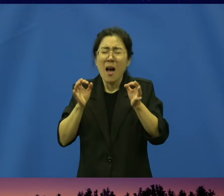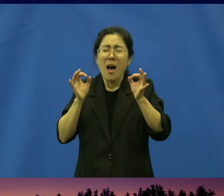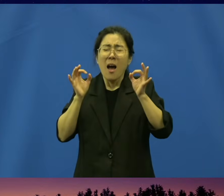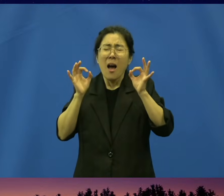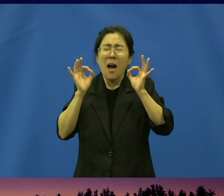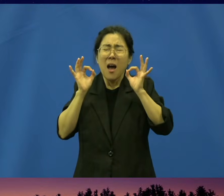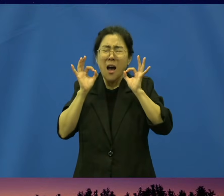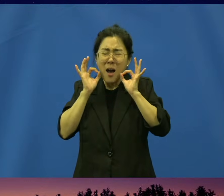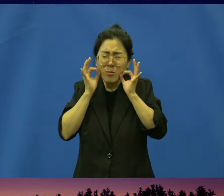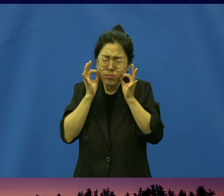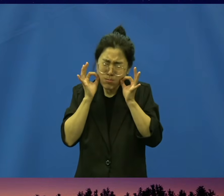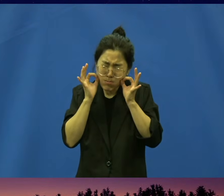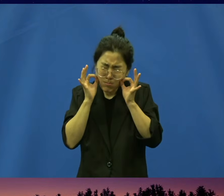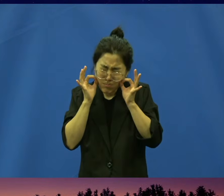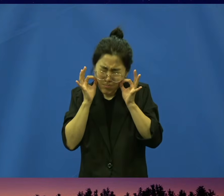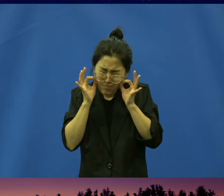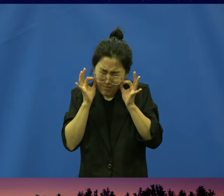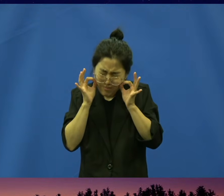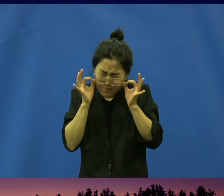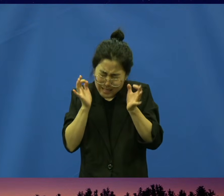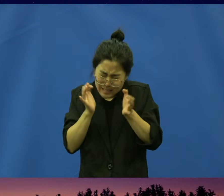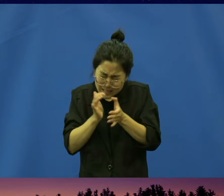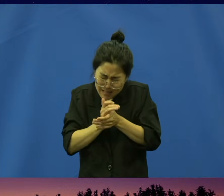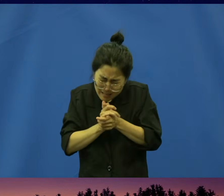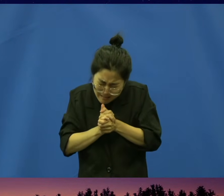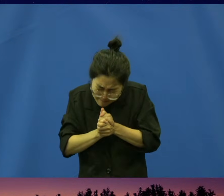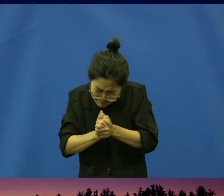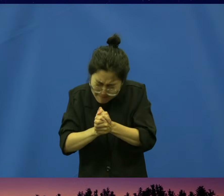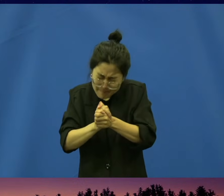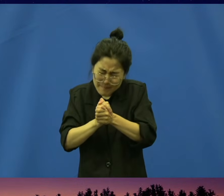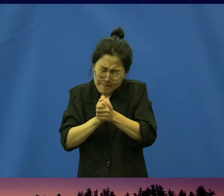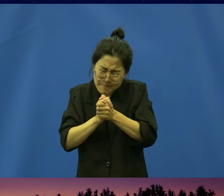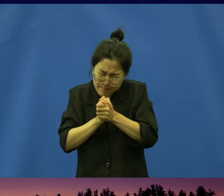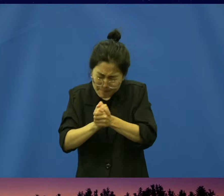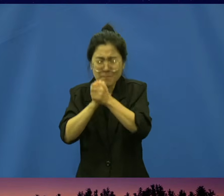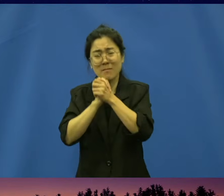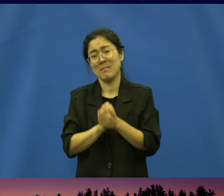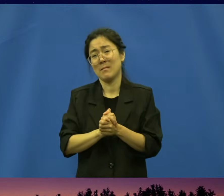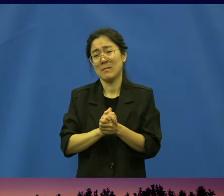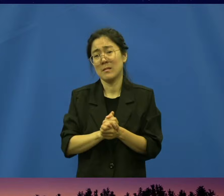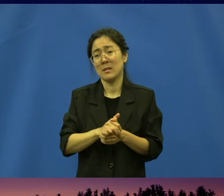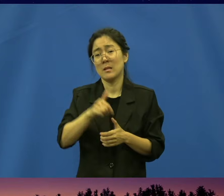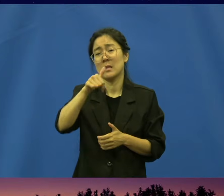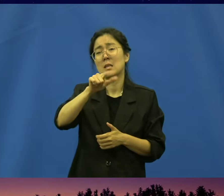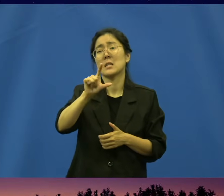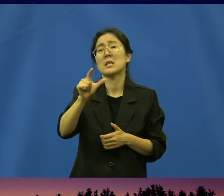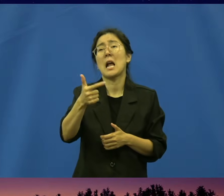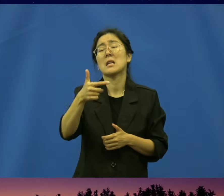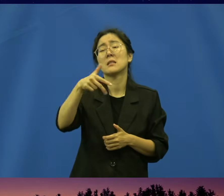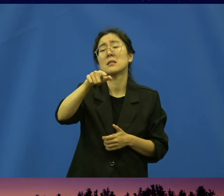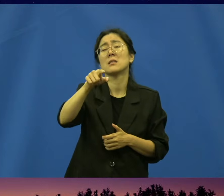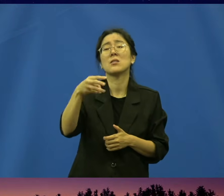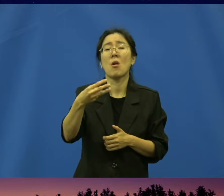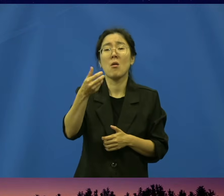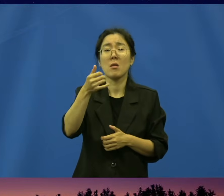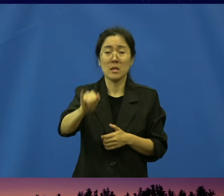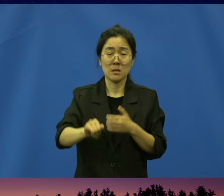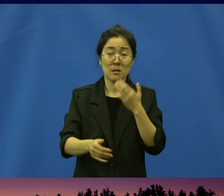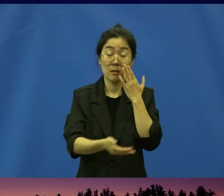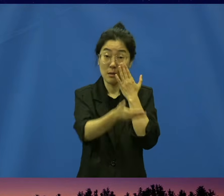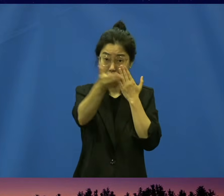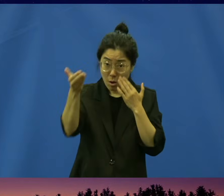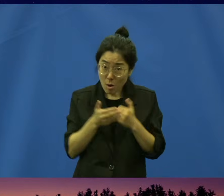기도하셨습니다. 여러분, 예수님이 많이 그리고 간절하게 기도하셨기 때문에 우리도